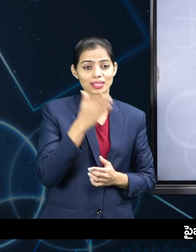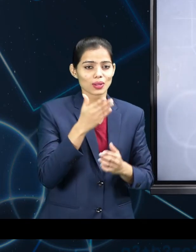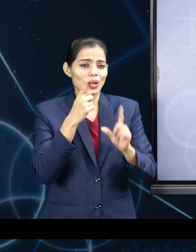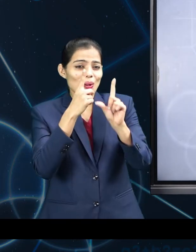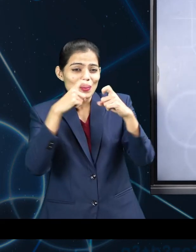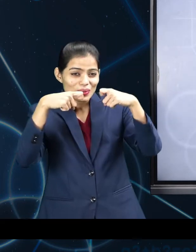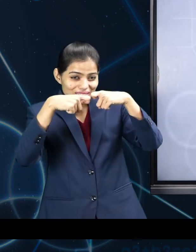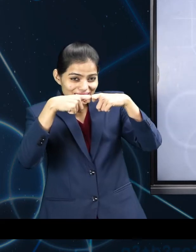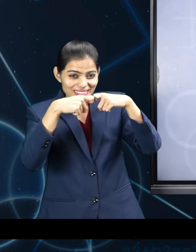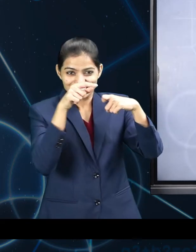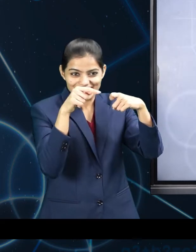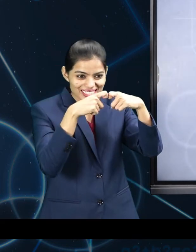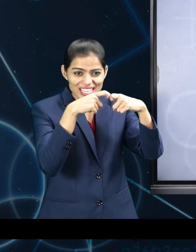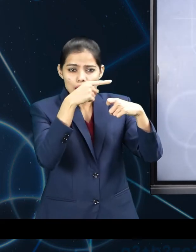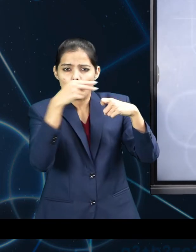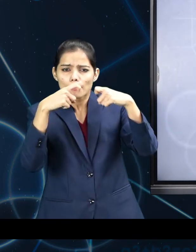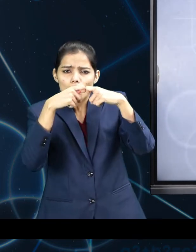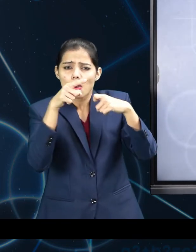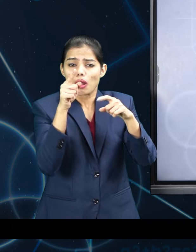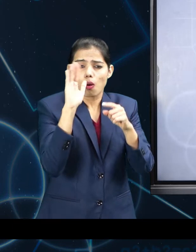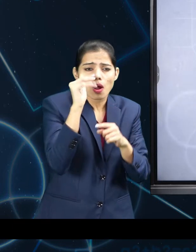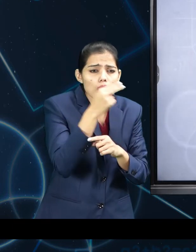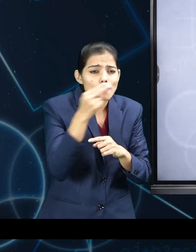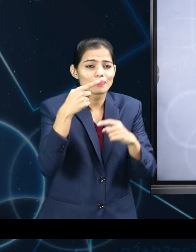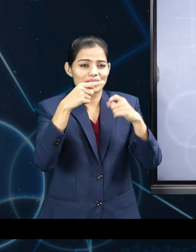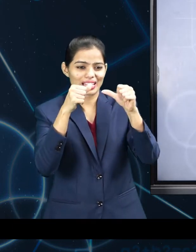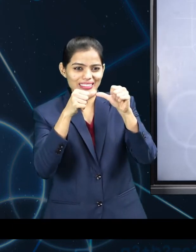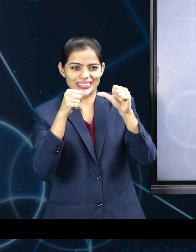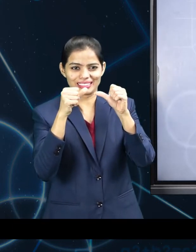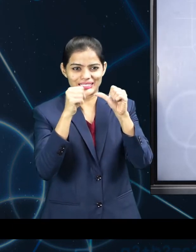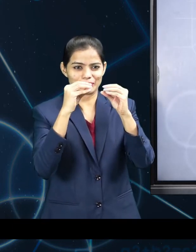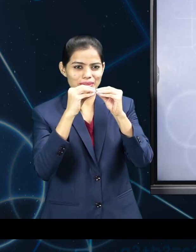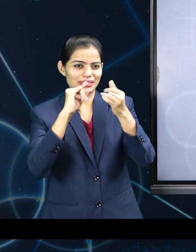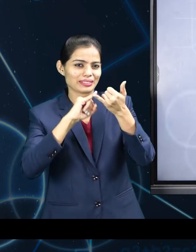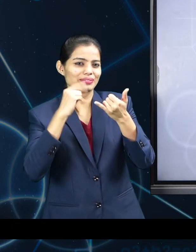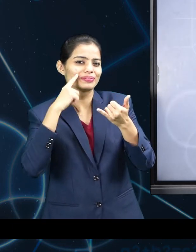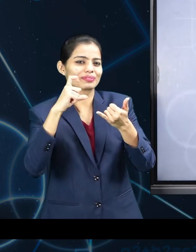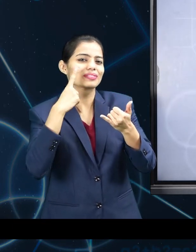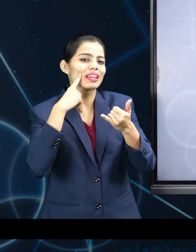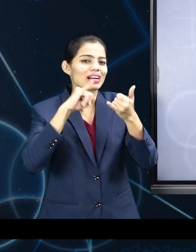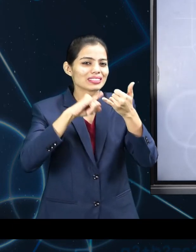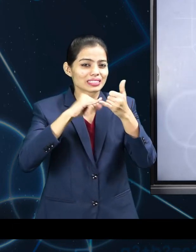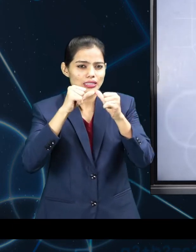x కోఆర్డినేట్ను అబ్సిస్సా అని మరియు y కోఆర్డినేట్ను ఆర్డినేట్